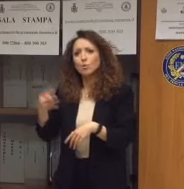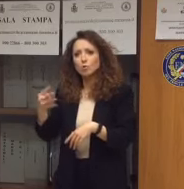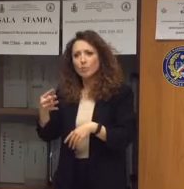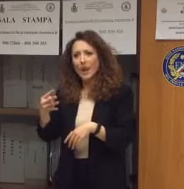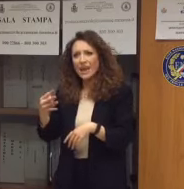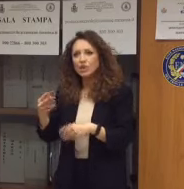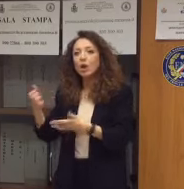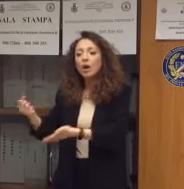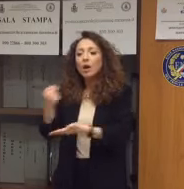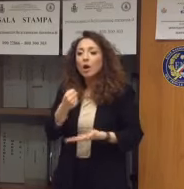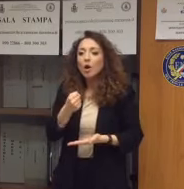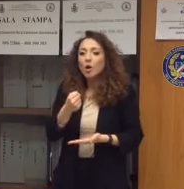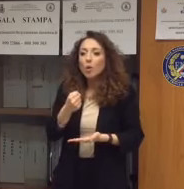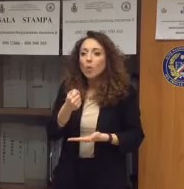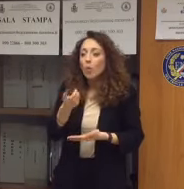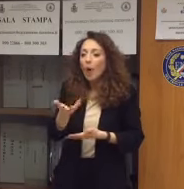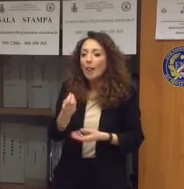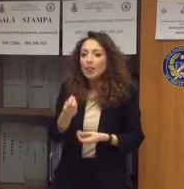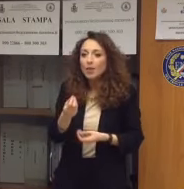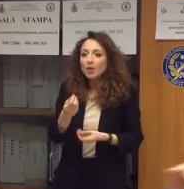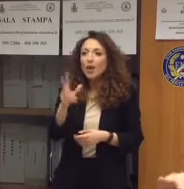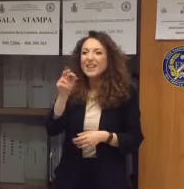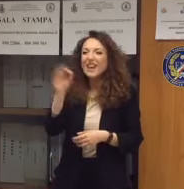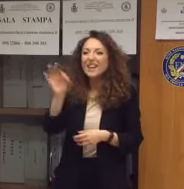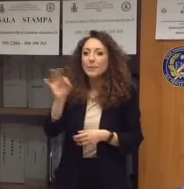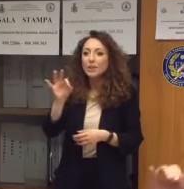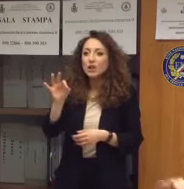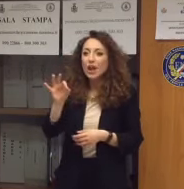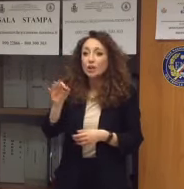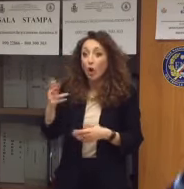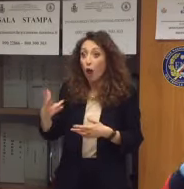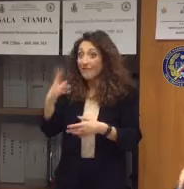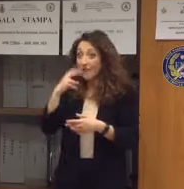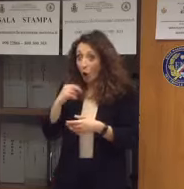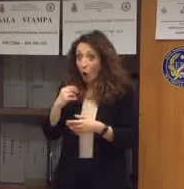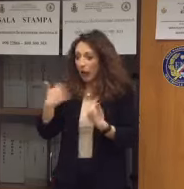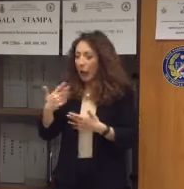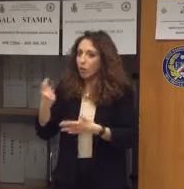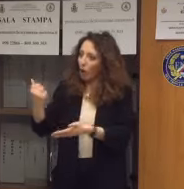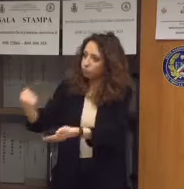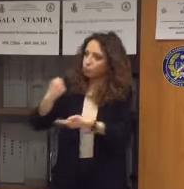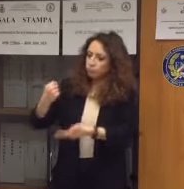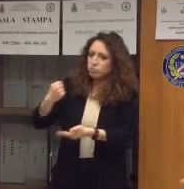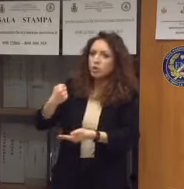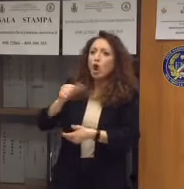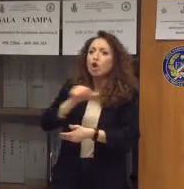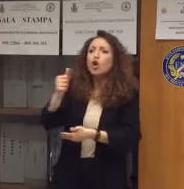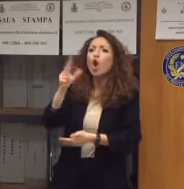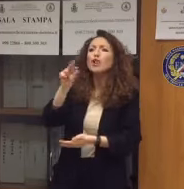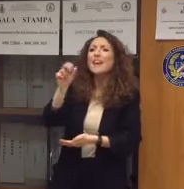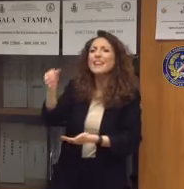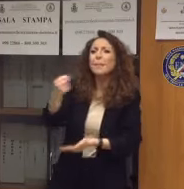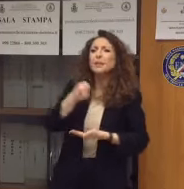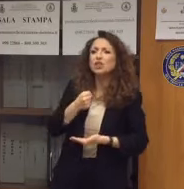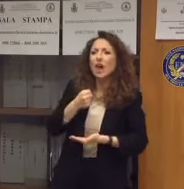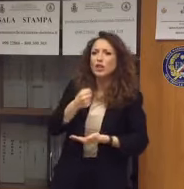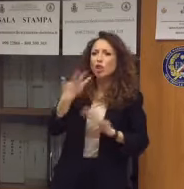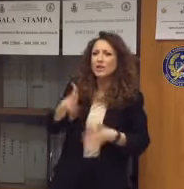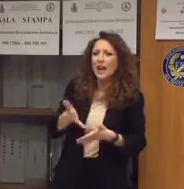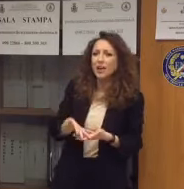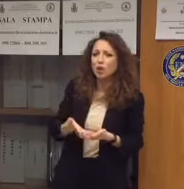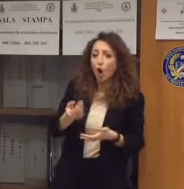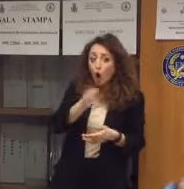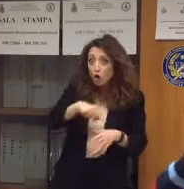ha annunciato, cioè questo lo dico a tutti, sappiatelo, noi siamo partiti perché abbiamo messo a sistema